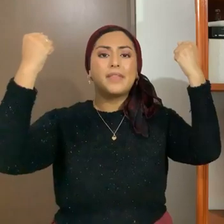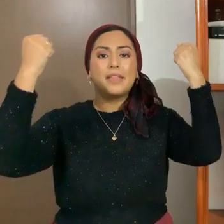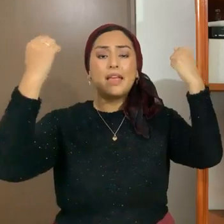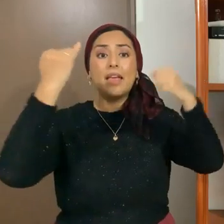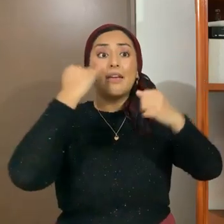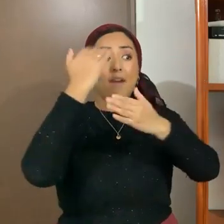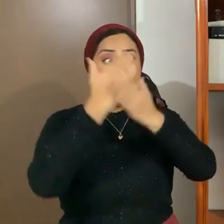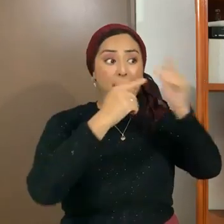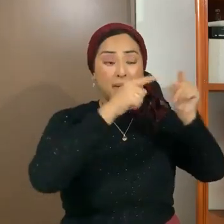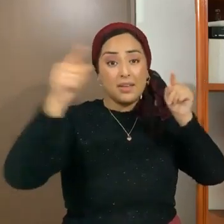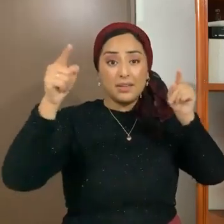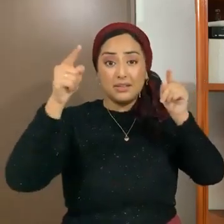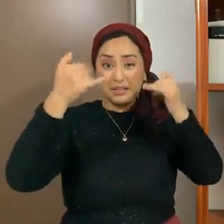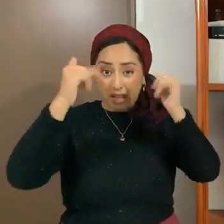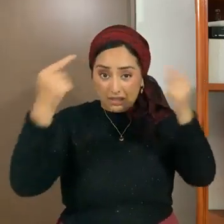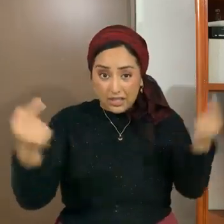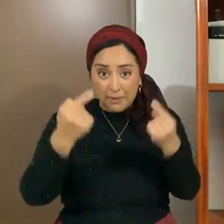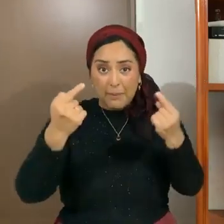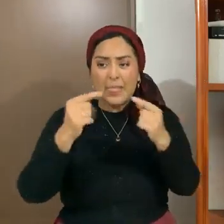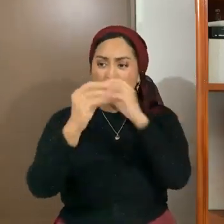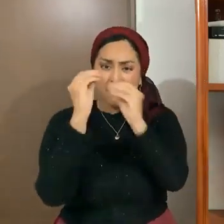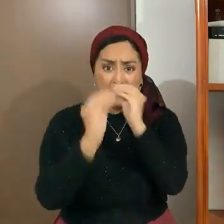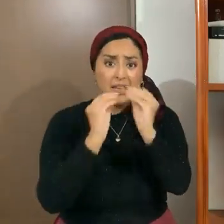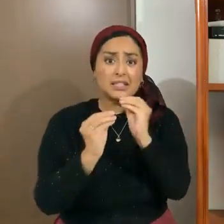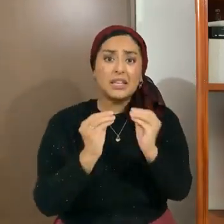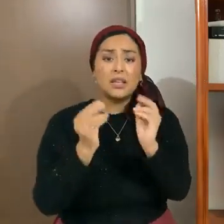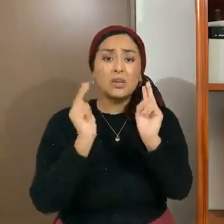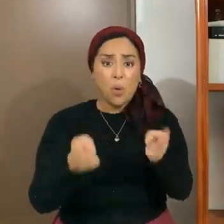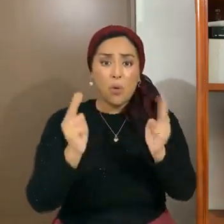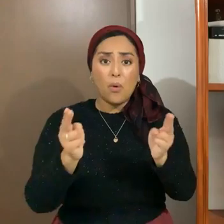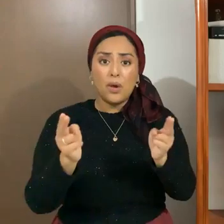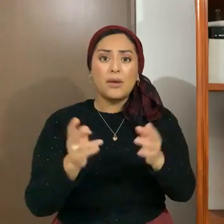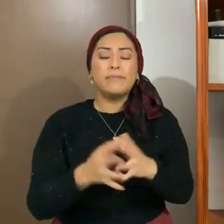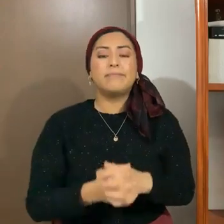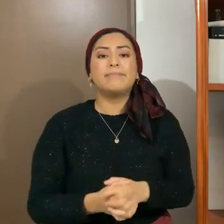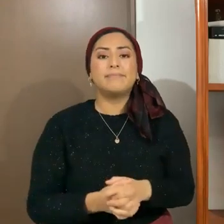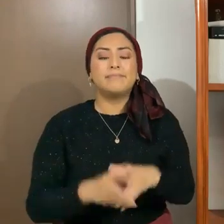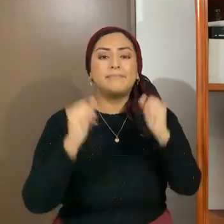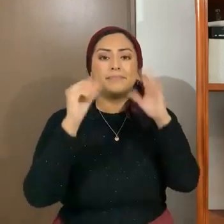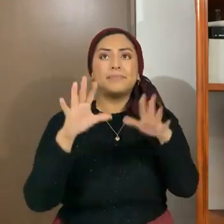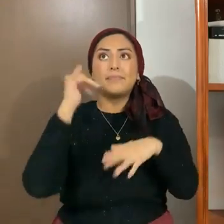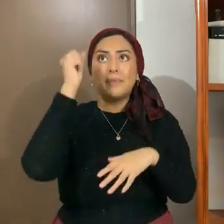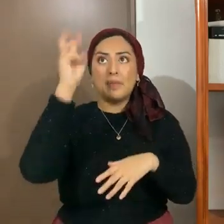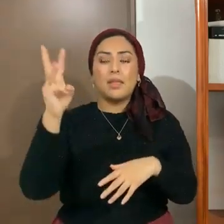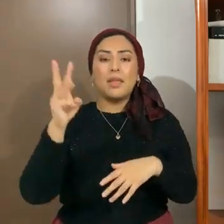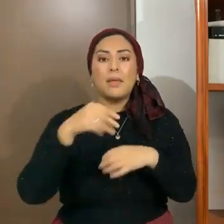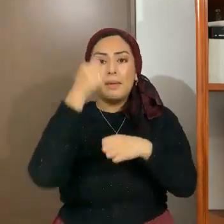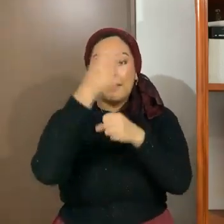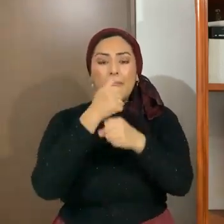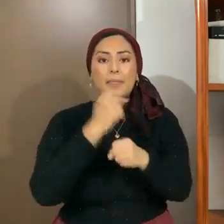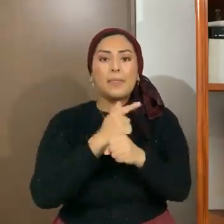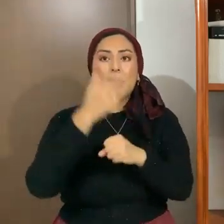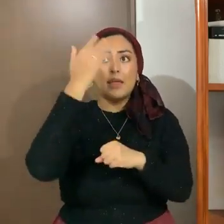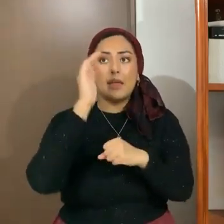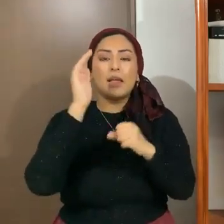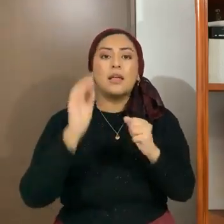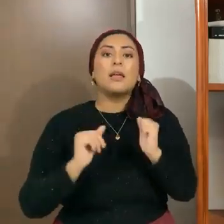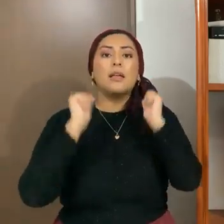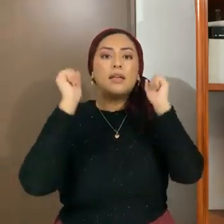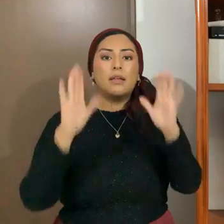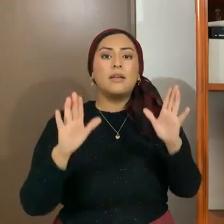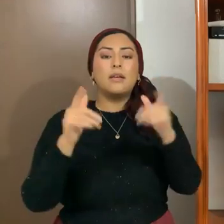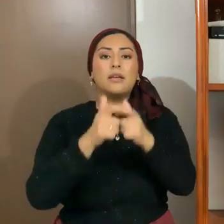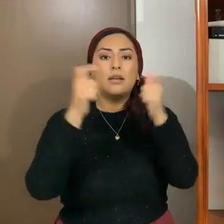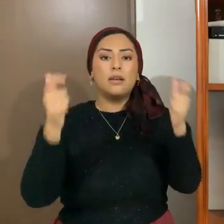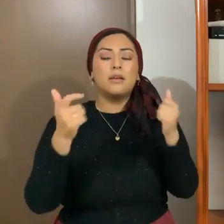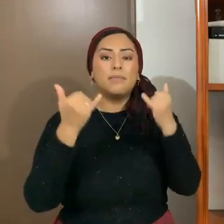Y si hay alguien que tenga algo que arreglar, háganlo pronto. Bendito es Yahshua HaMashiach. Amados Sahim, que el Eterno les bendiga